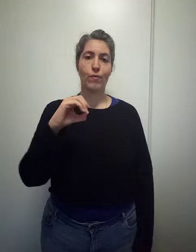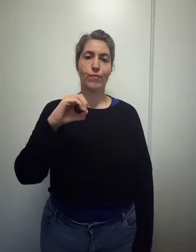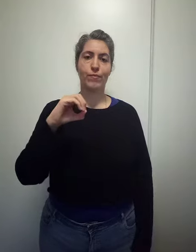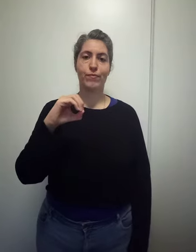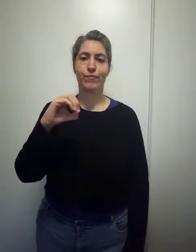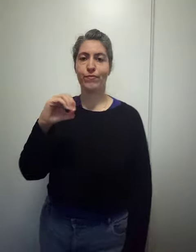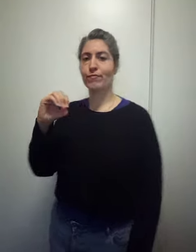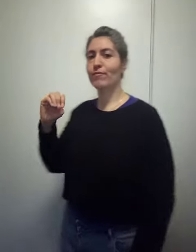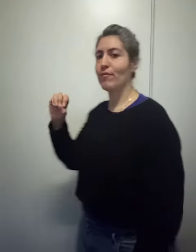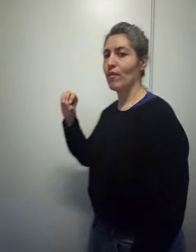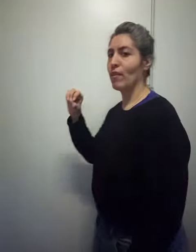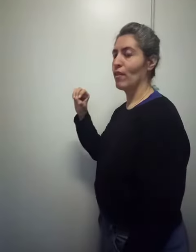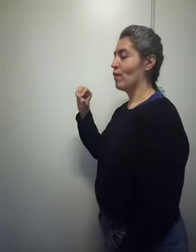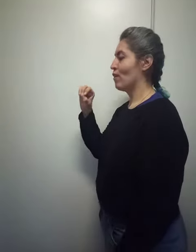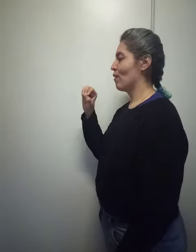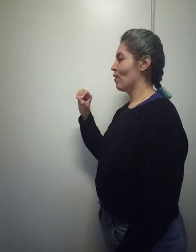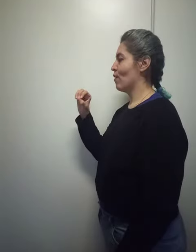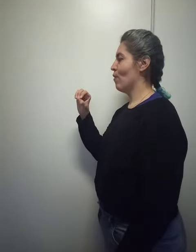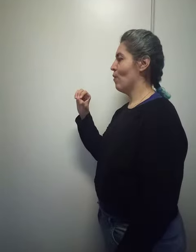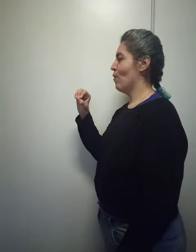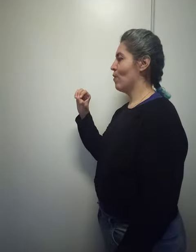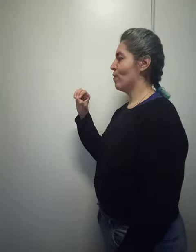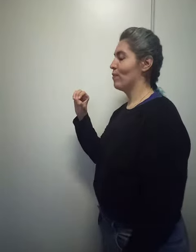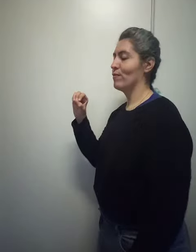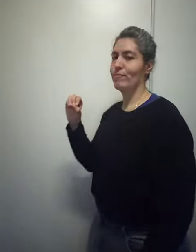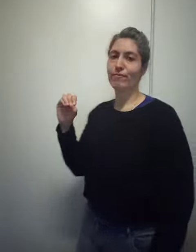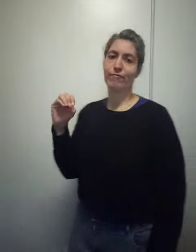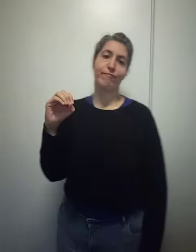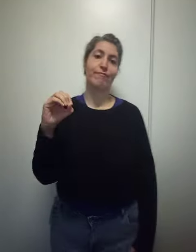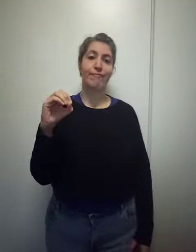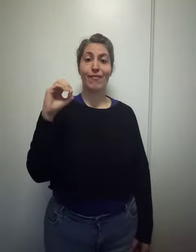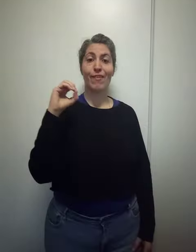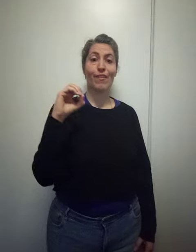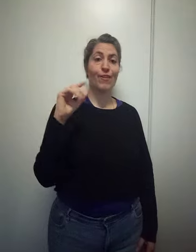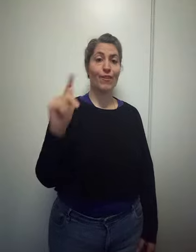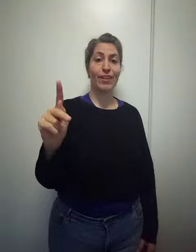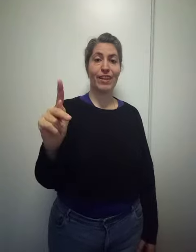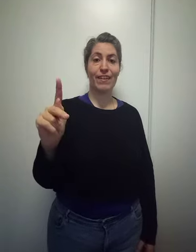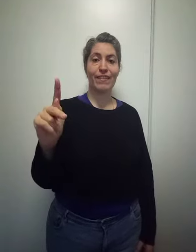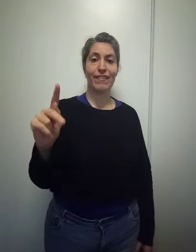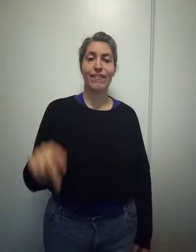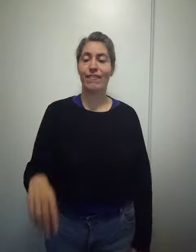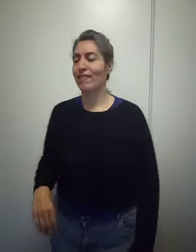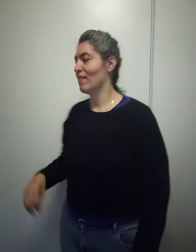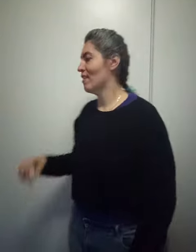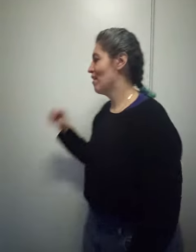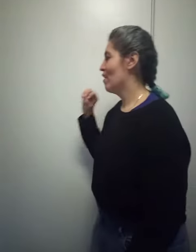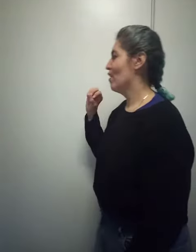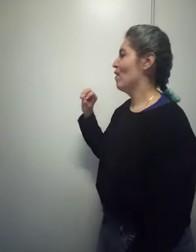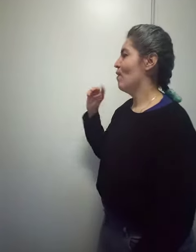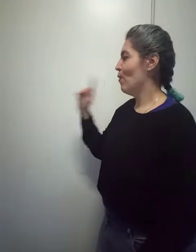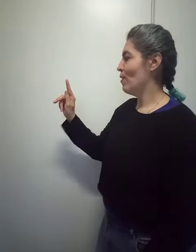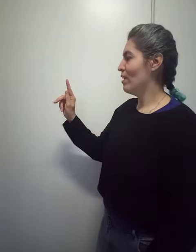oh oh ok ok